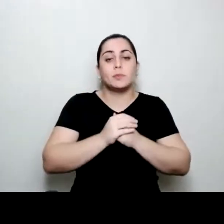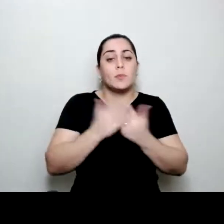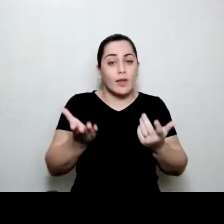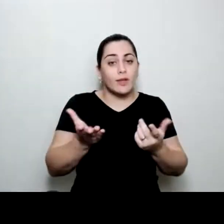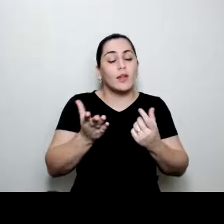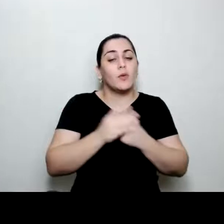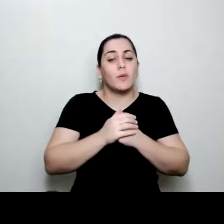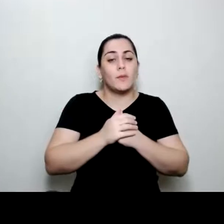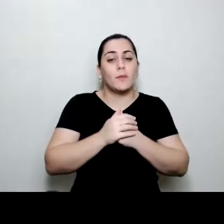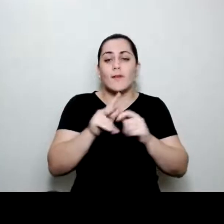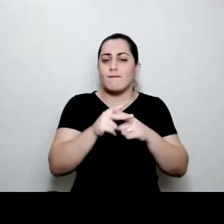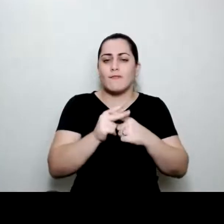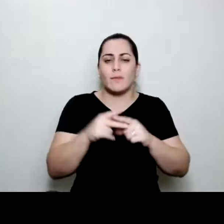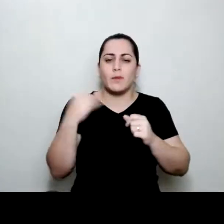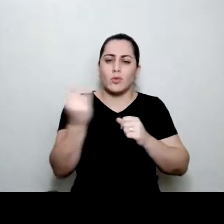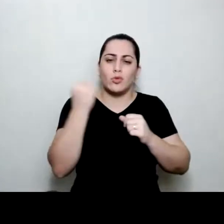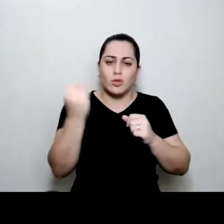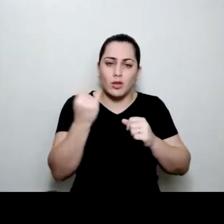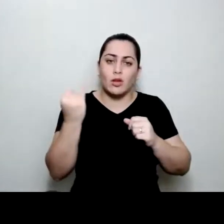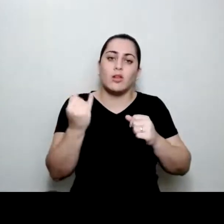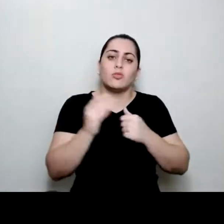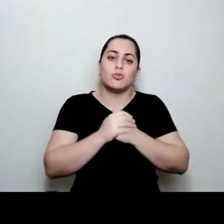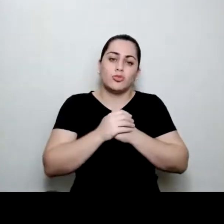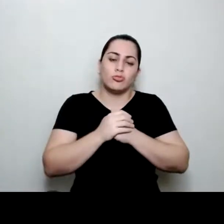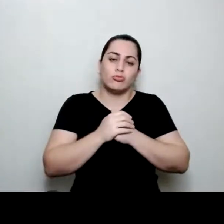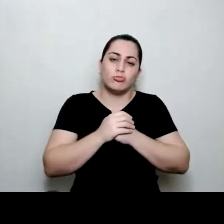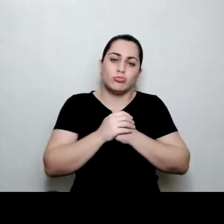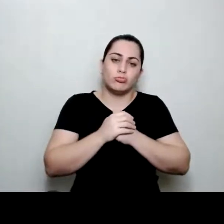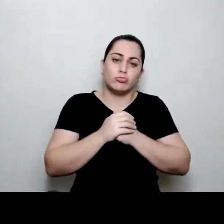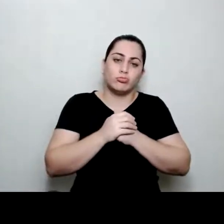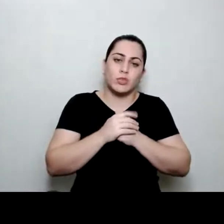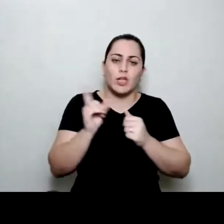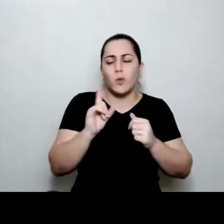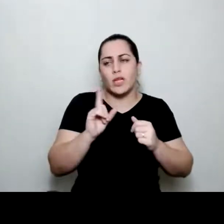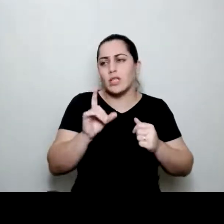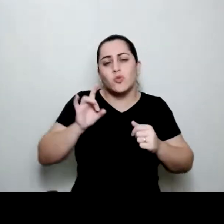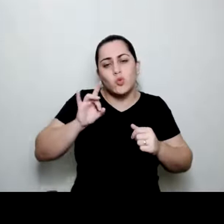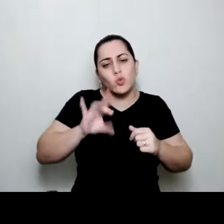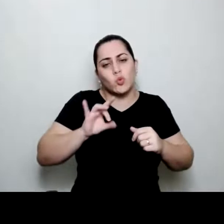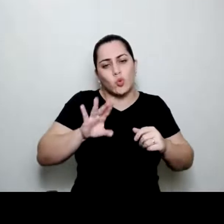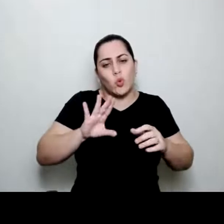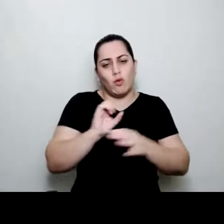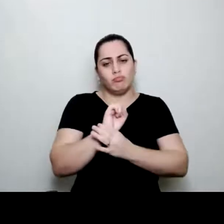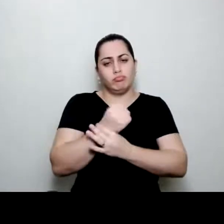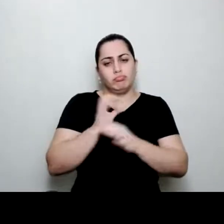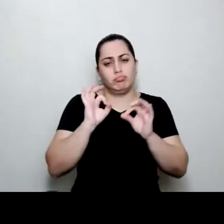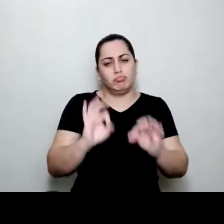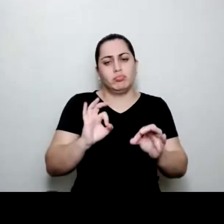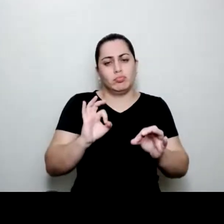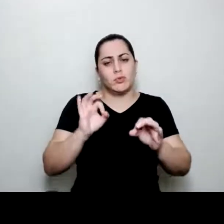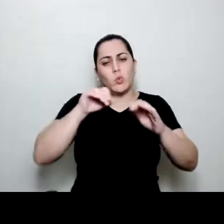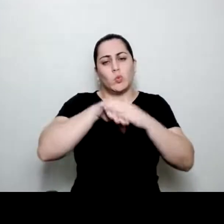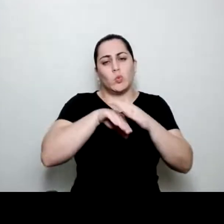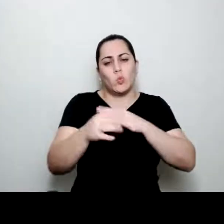ferramenta fundamental, né? Quer dizer, ela não é que ela seja suficiente para garantir essa